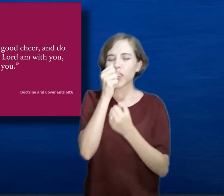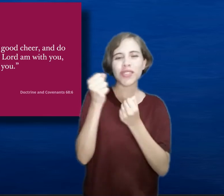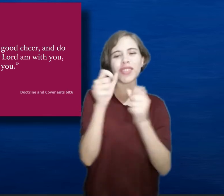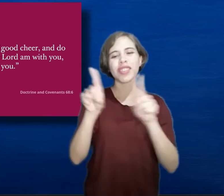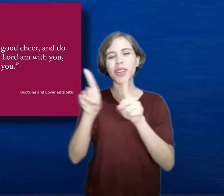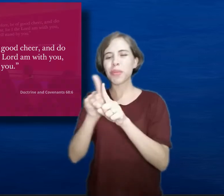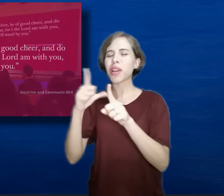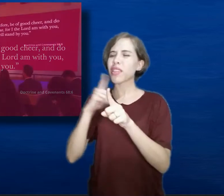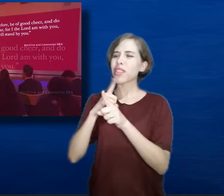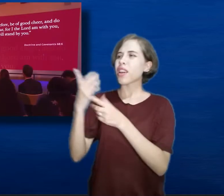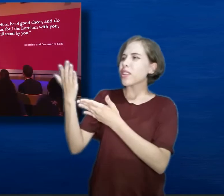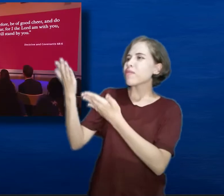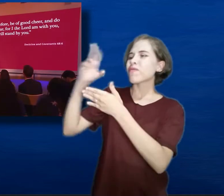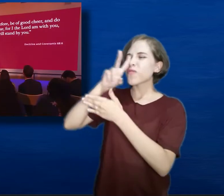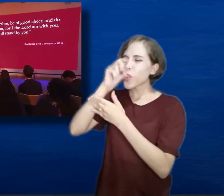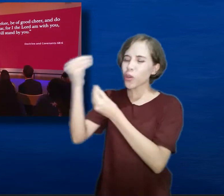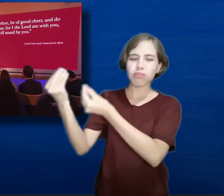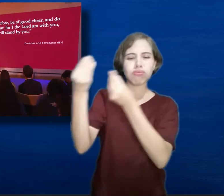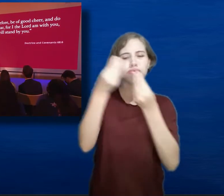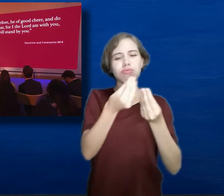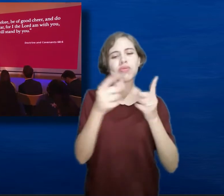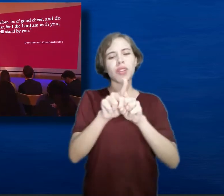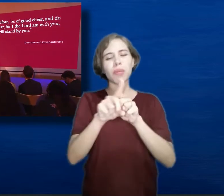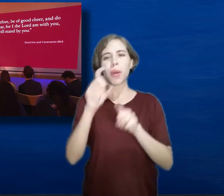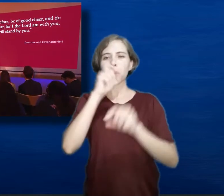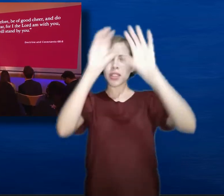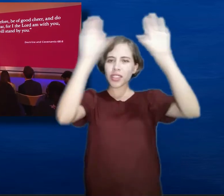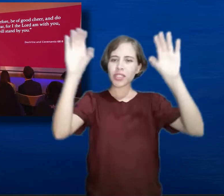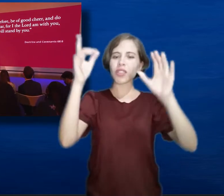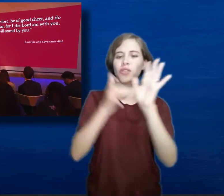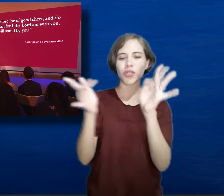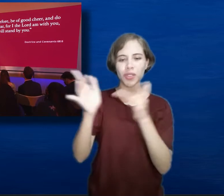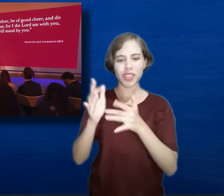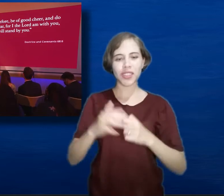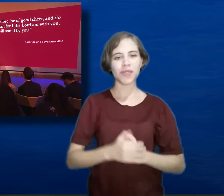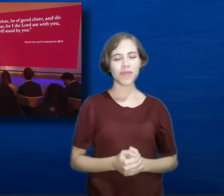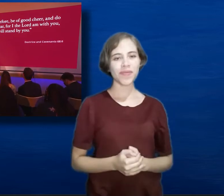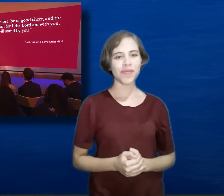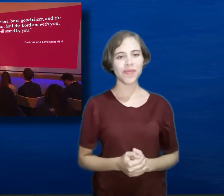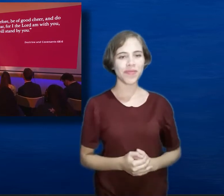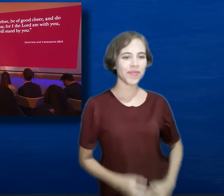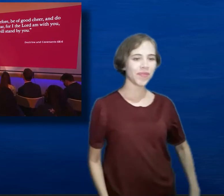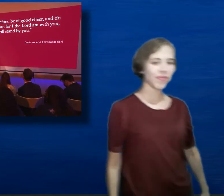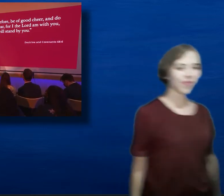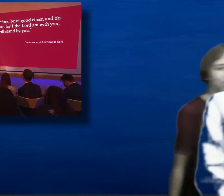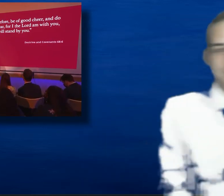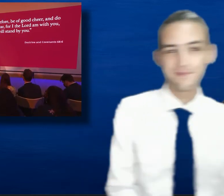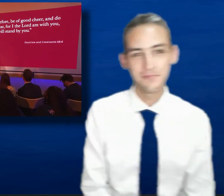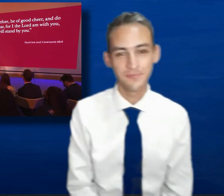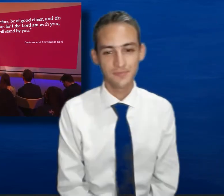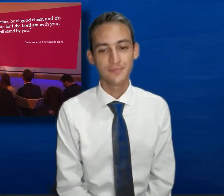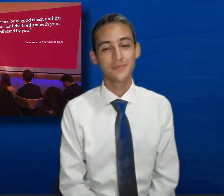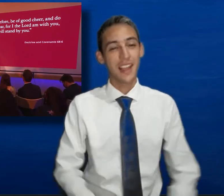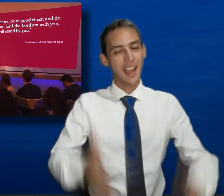ao vosso lado. E assim vocês terão uma fonte inexaurível e divina de força em nosso